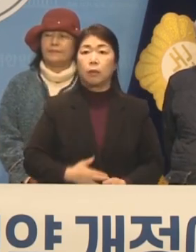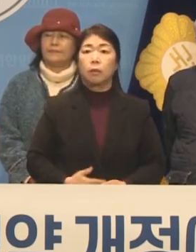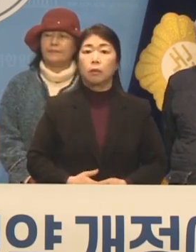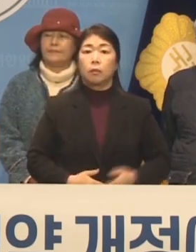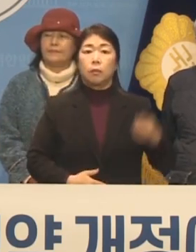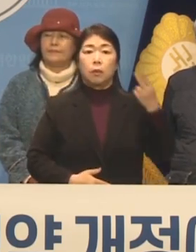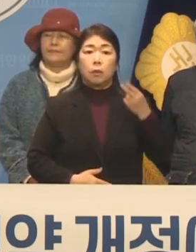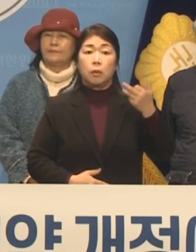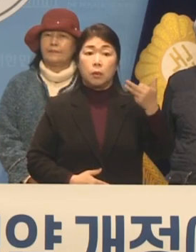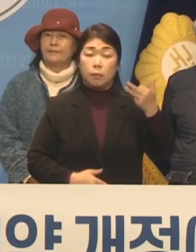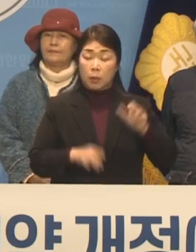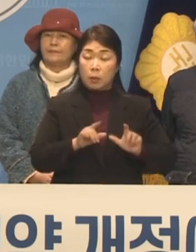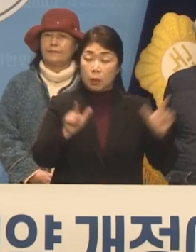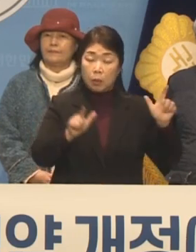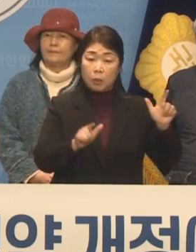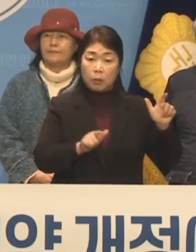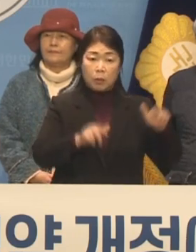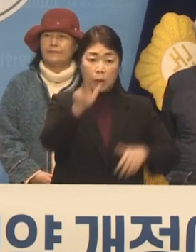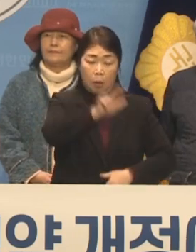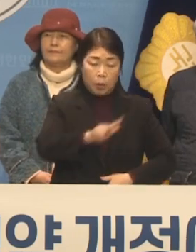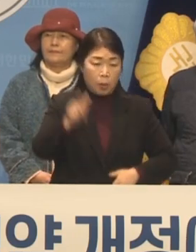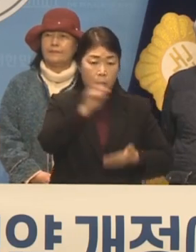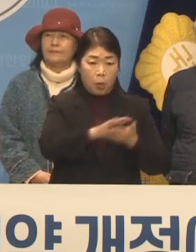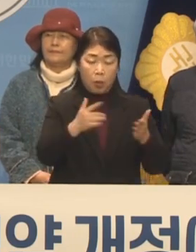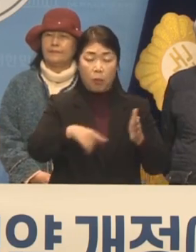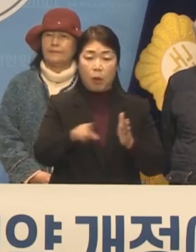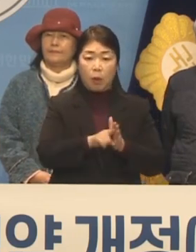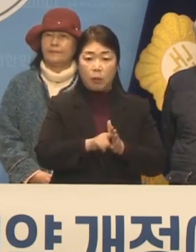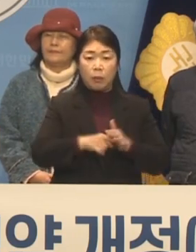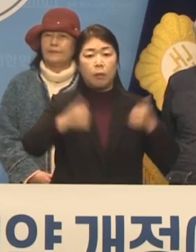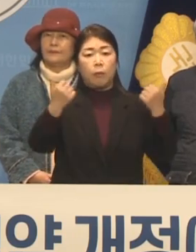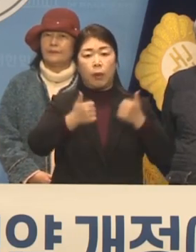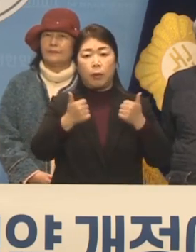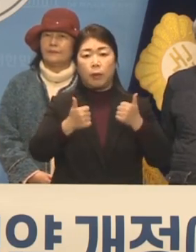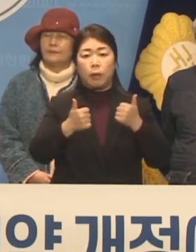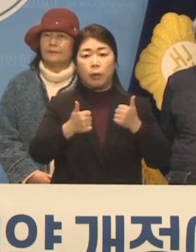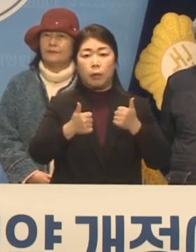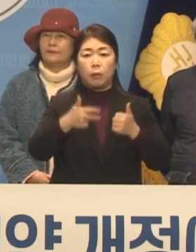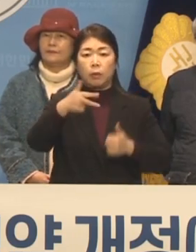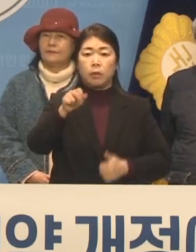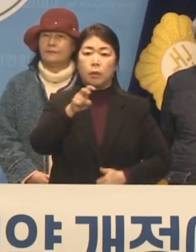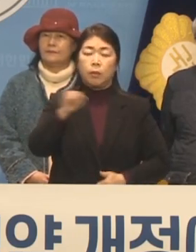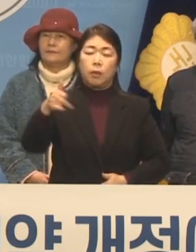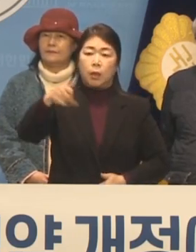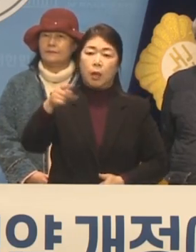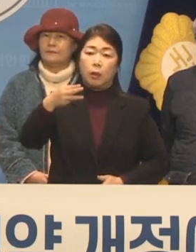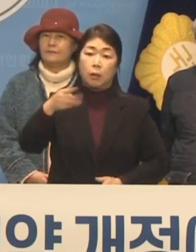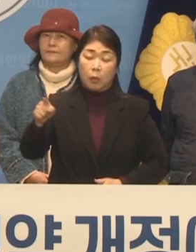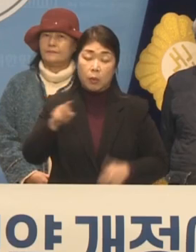2018년 한반도 평화를 위한 원탁회의 지미 카터 센터에서 있었던